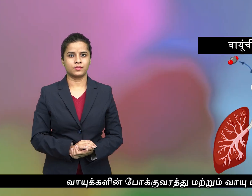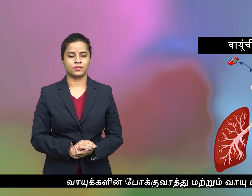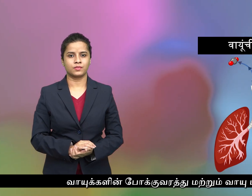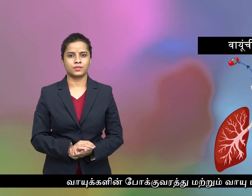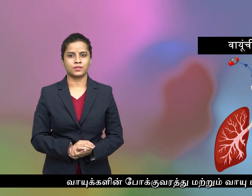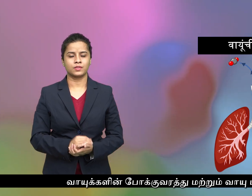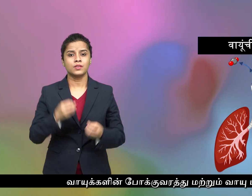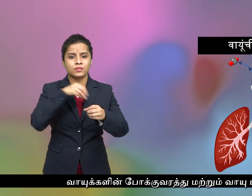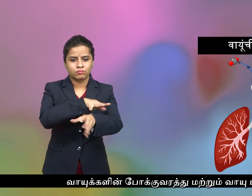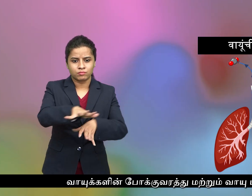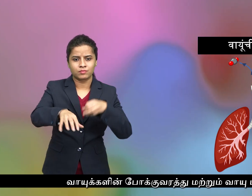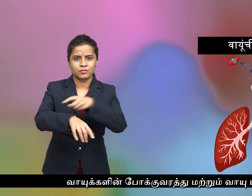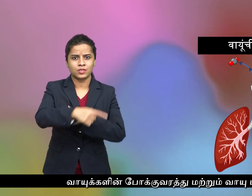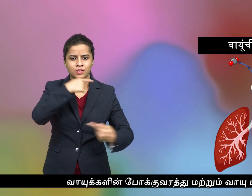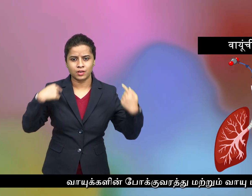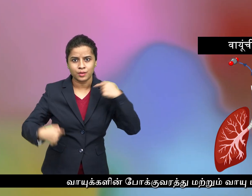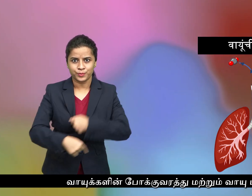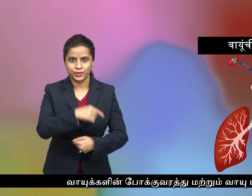வாயுக்களின் போக்குவரத்து மற்றும் வாயு பரிமாற்றம்,